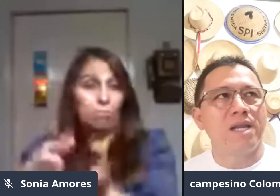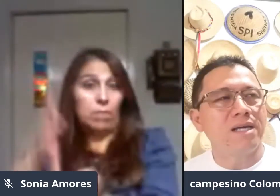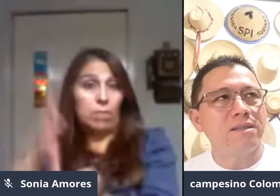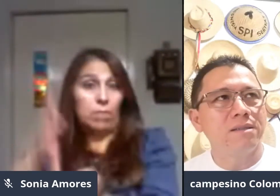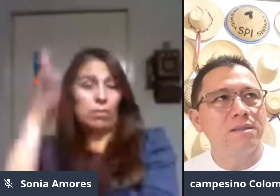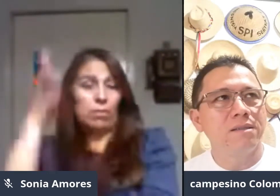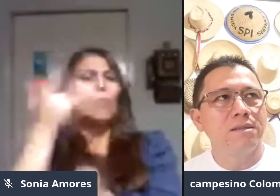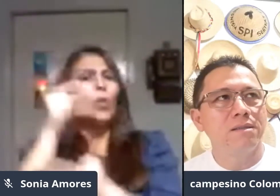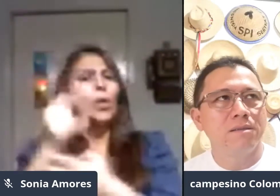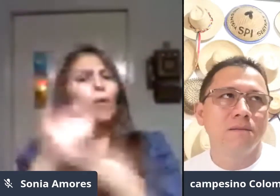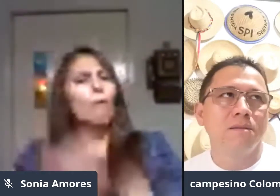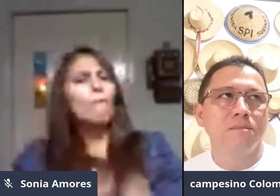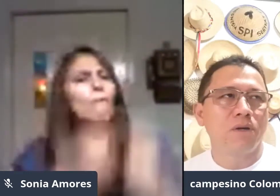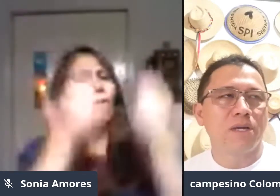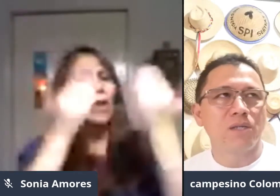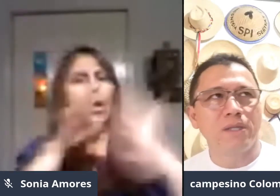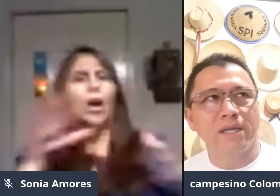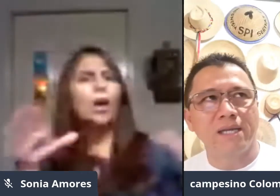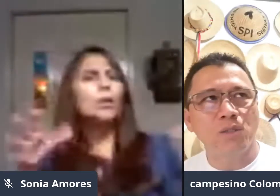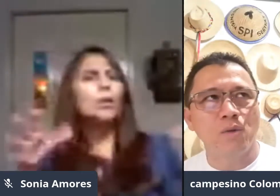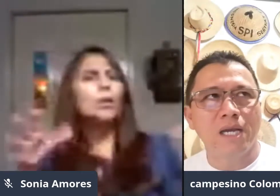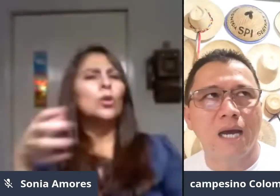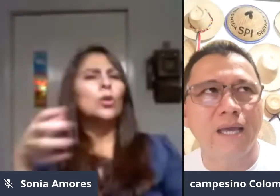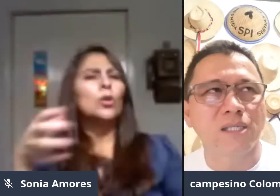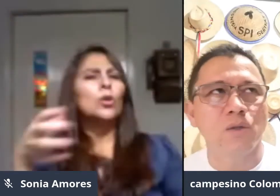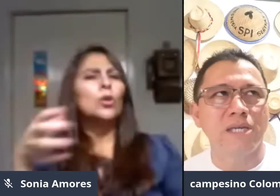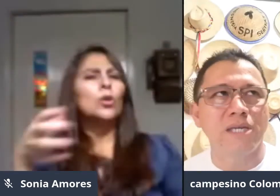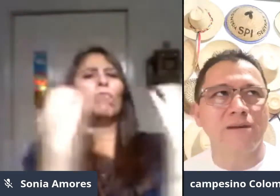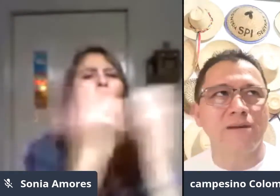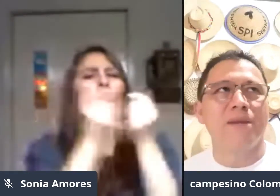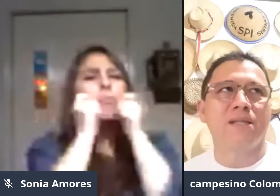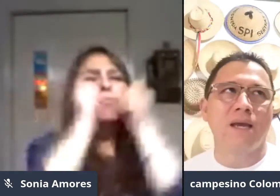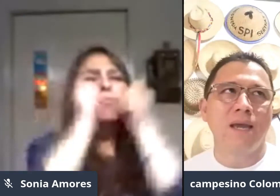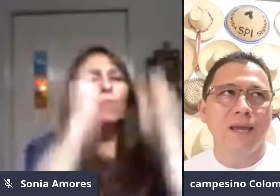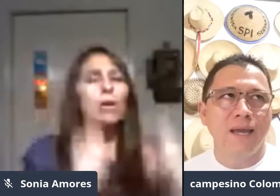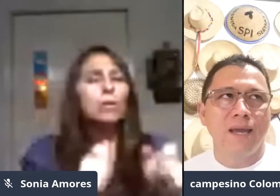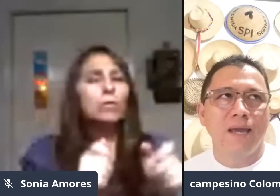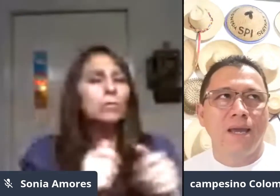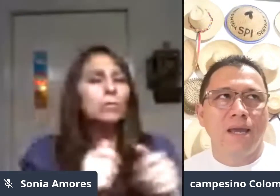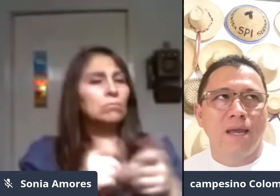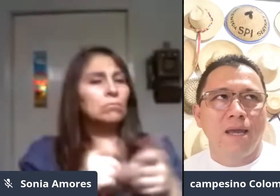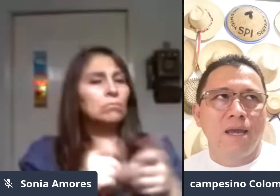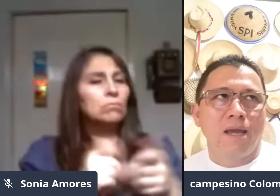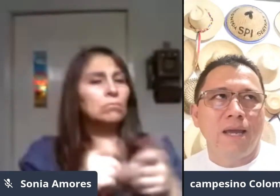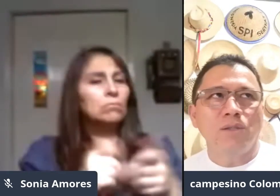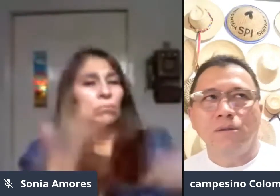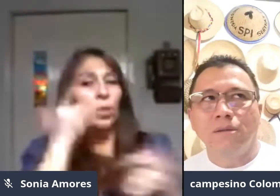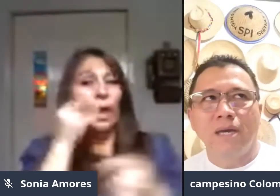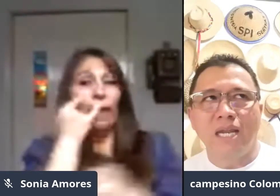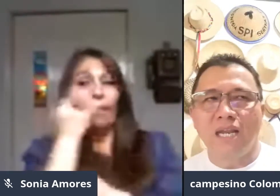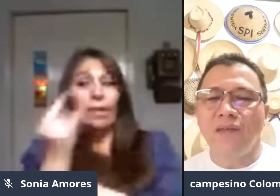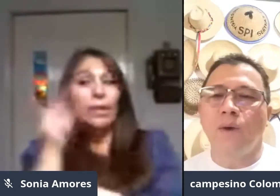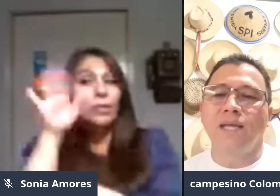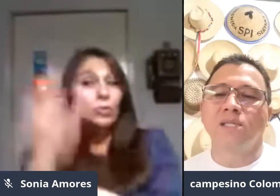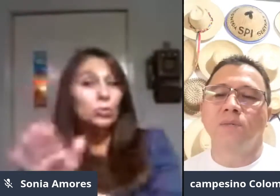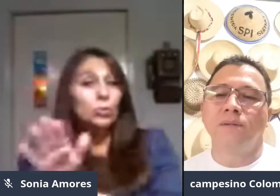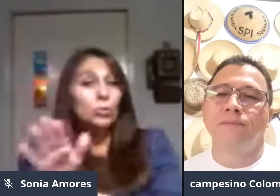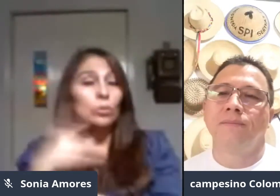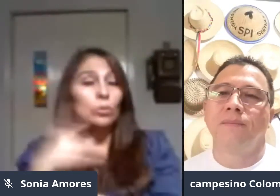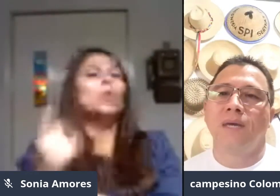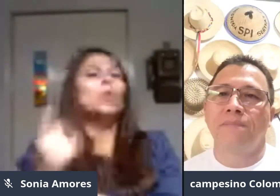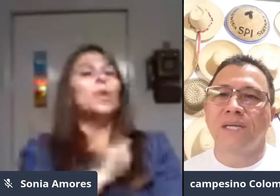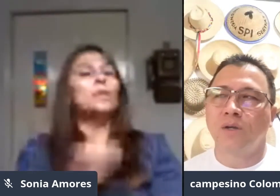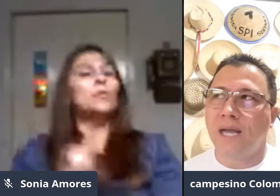de la humanidad? Porque su interés es única y exclusivamente eso, el